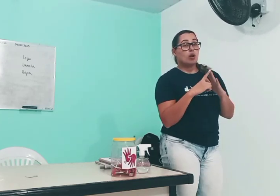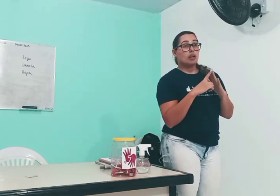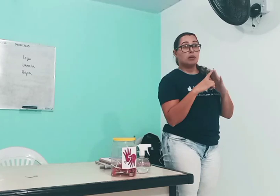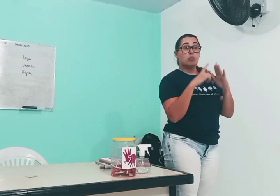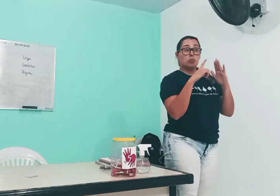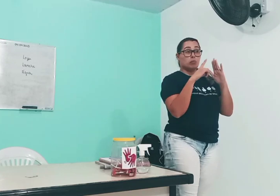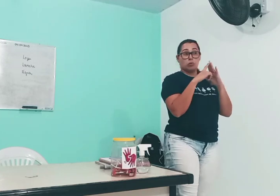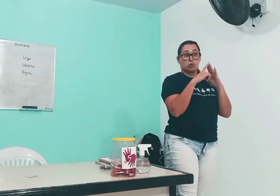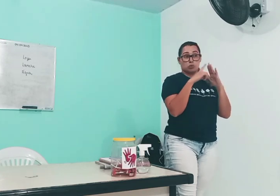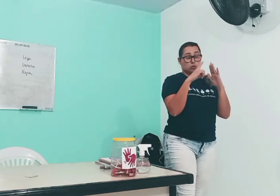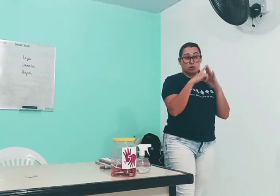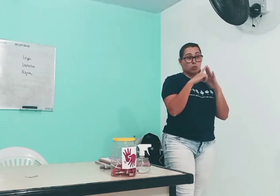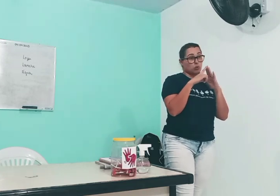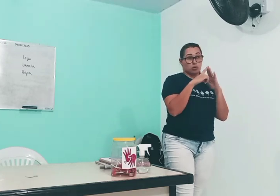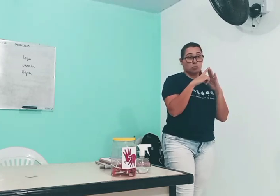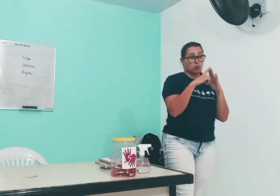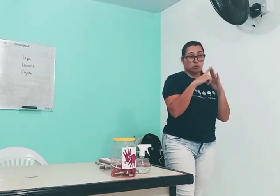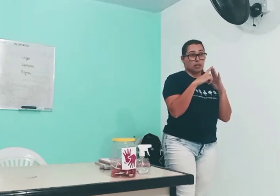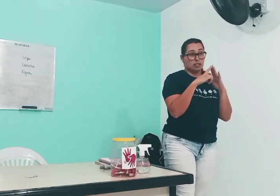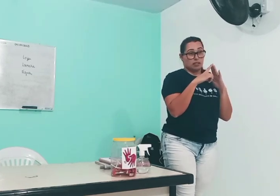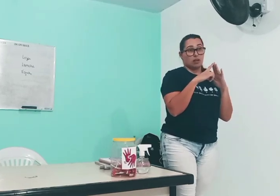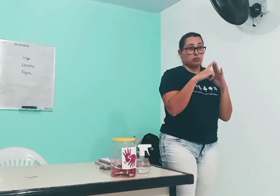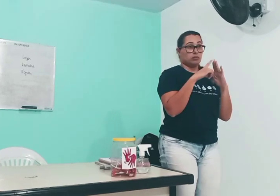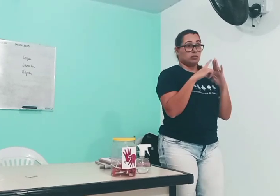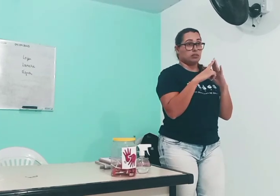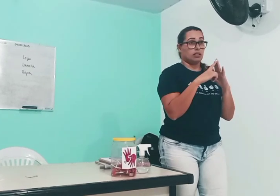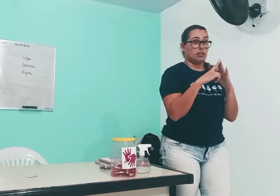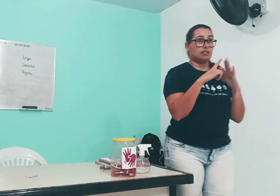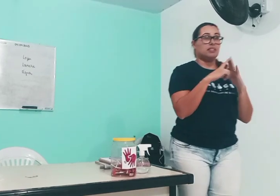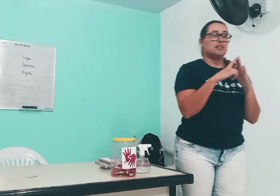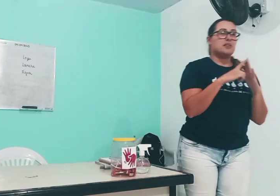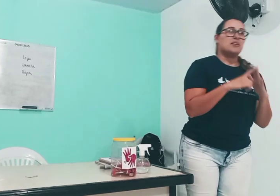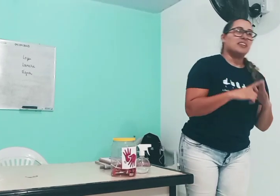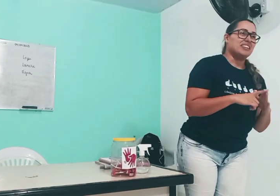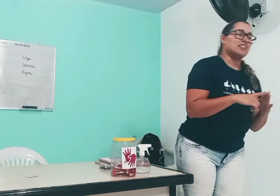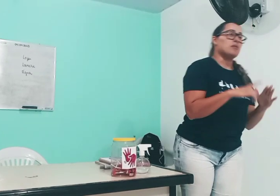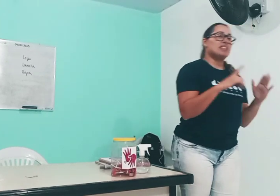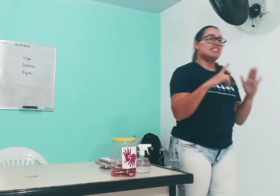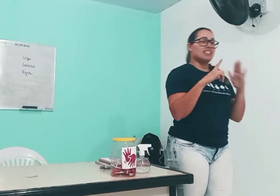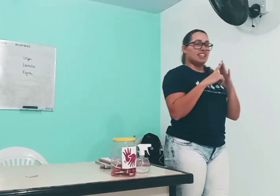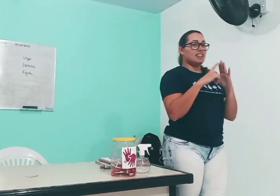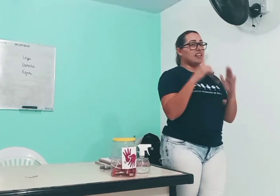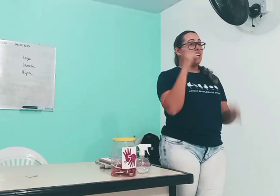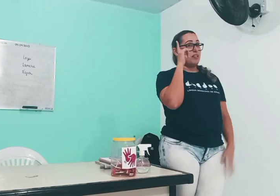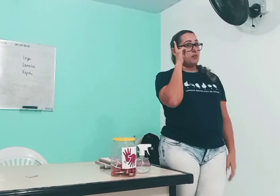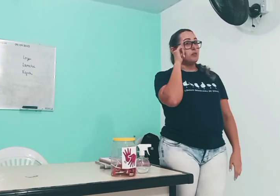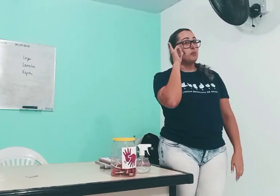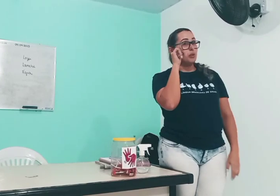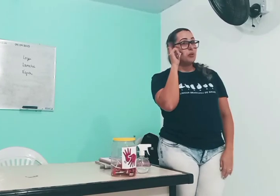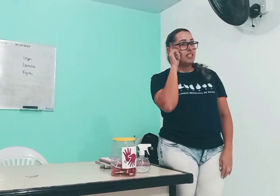Só que os surdos não usam muito esse não. Né? Então, mas assim, né? Eles usam muito esse